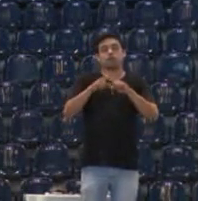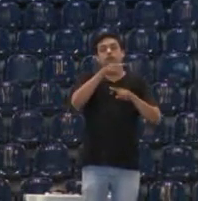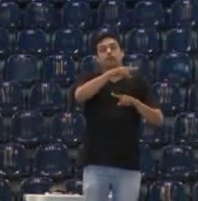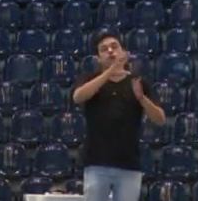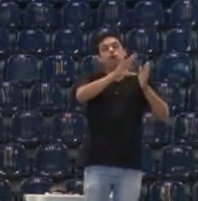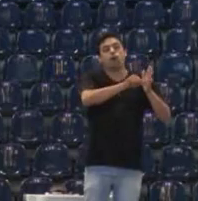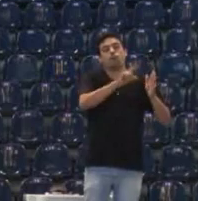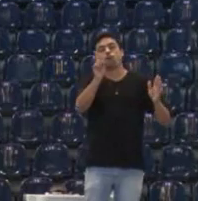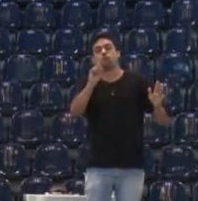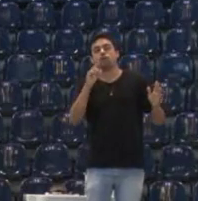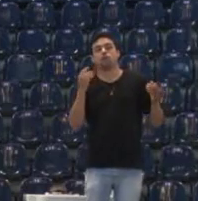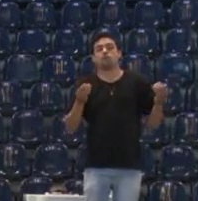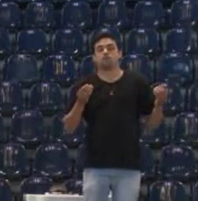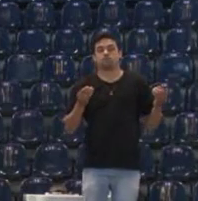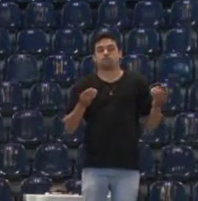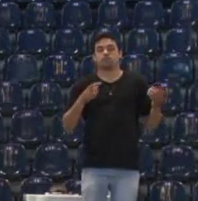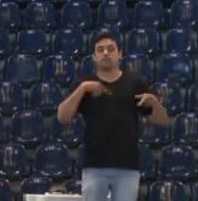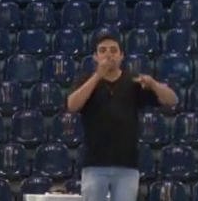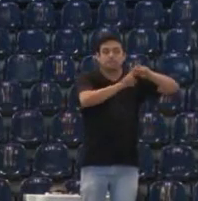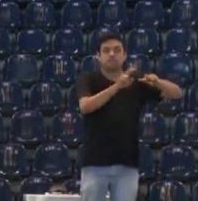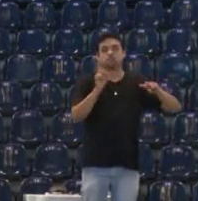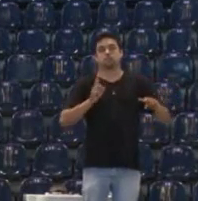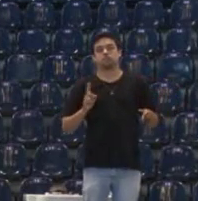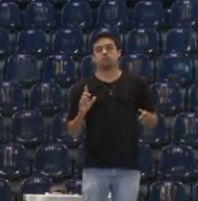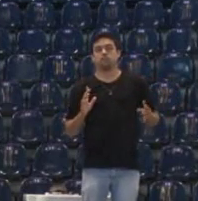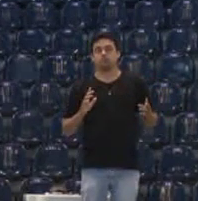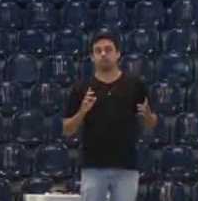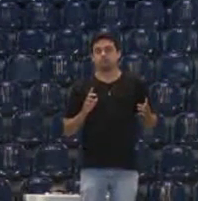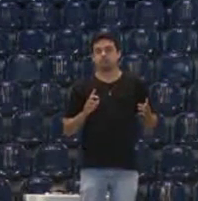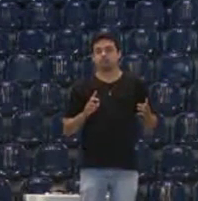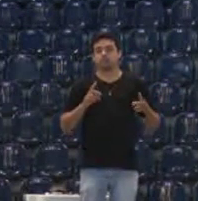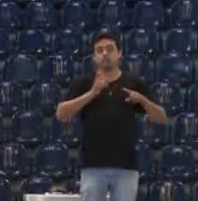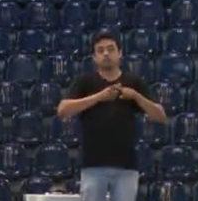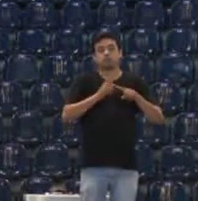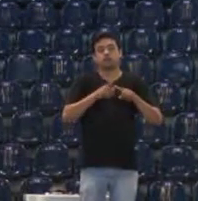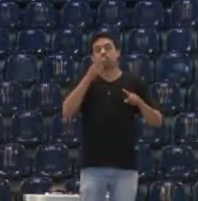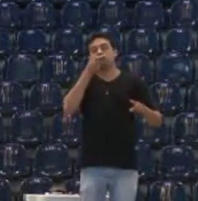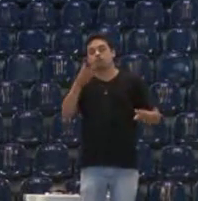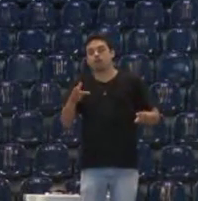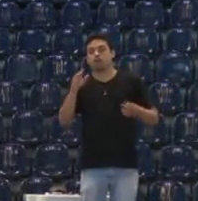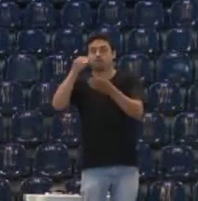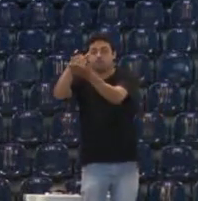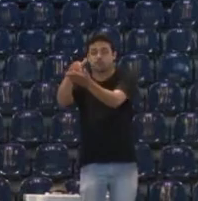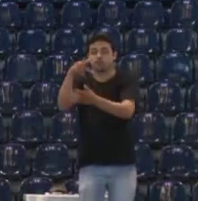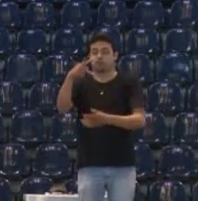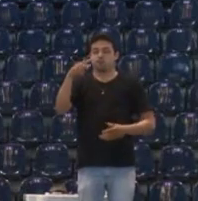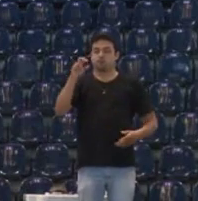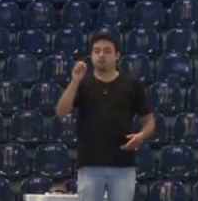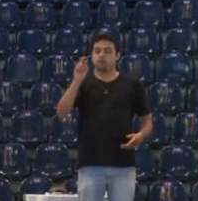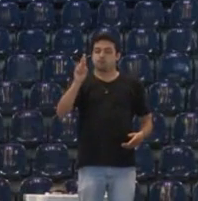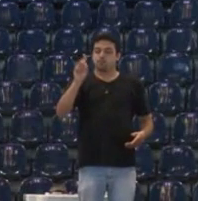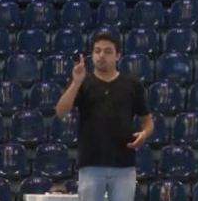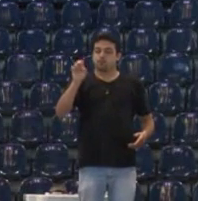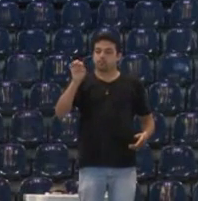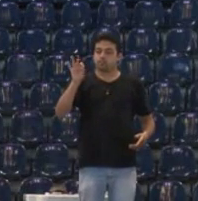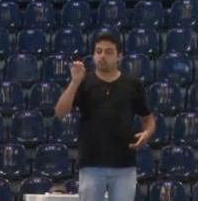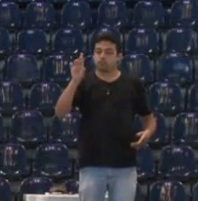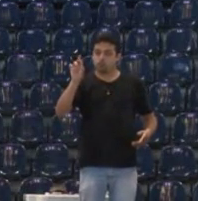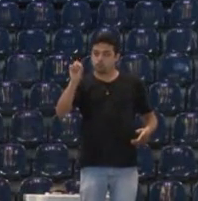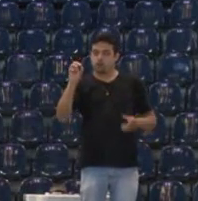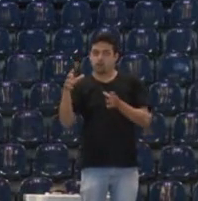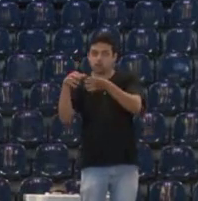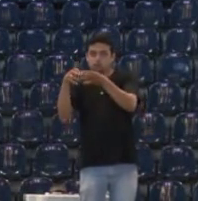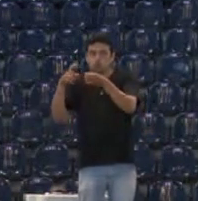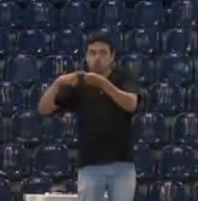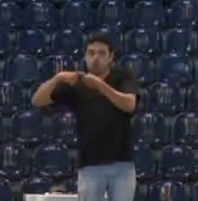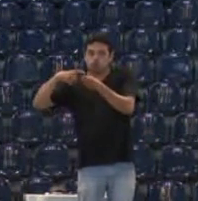roubo foi preso não foi essa progenitora tá participando do grupo